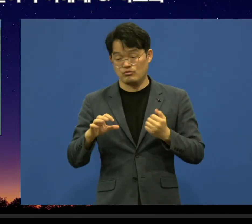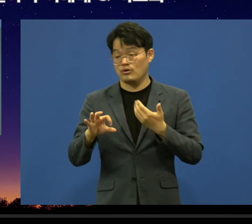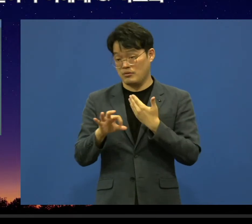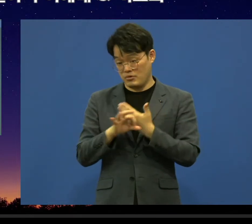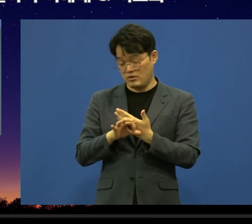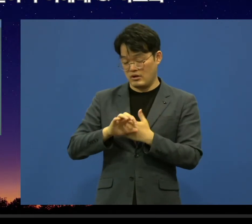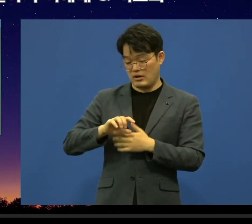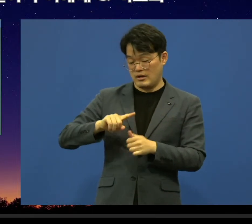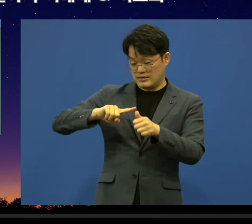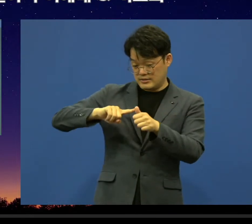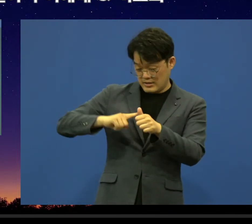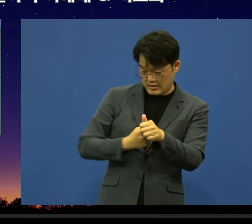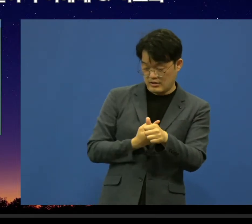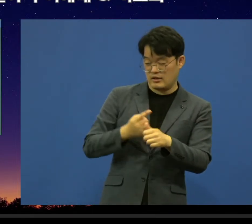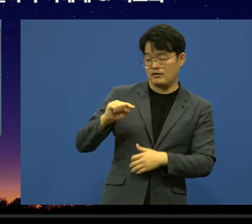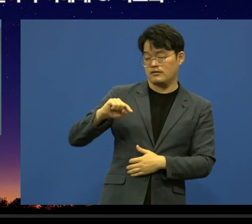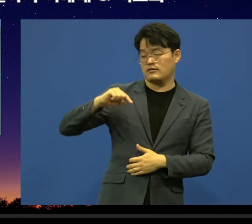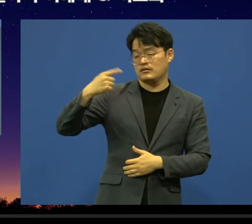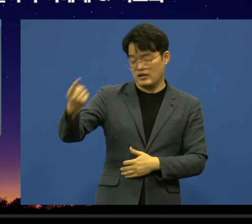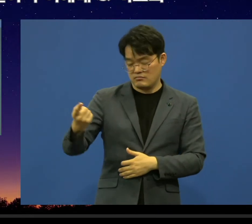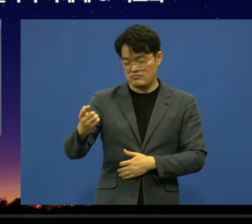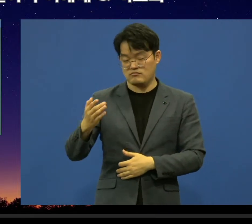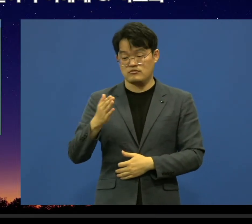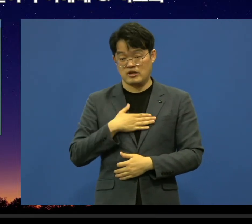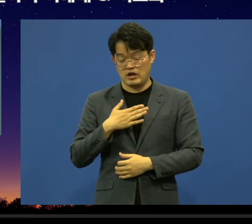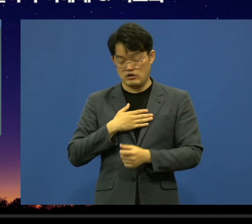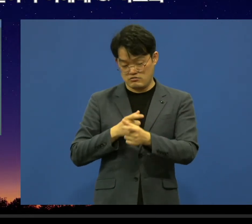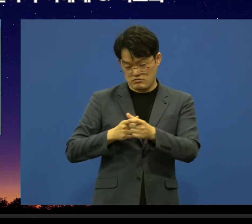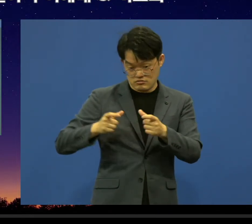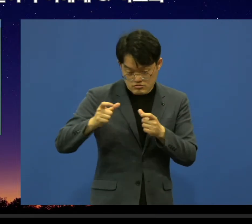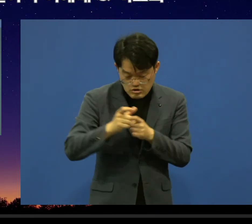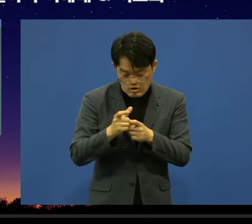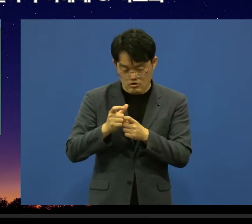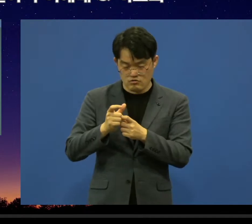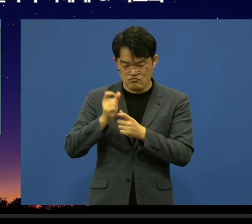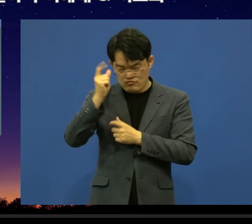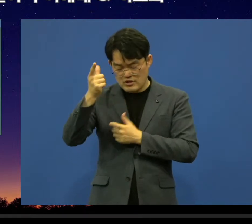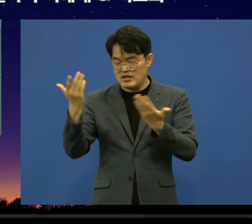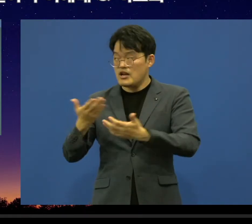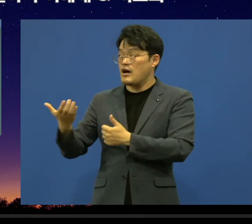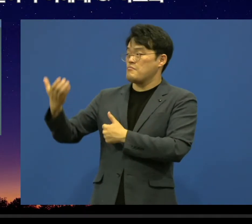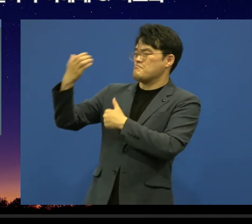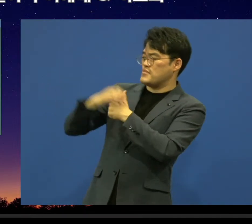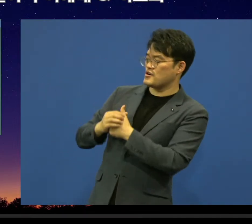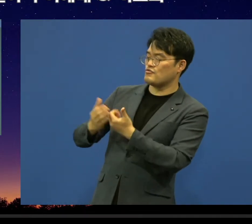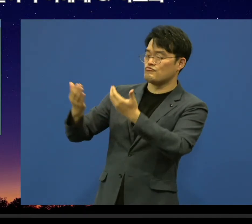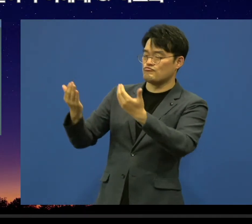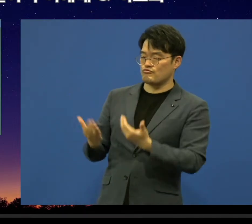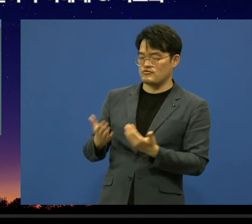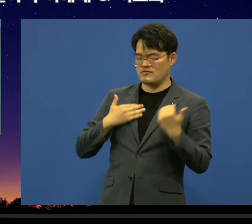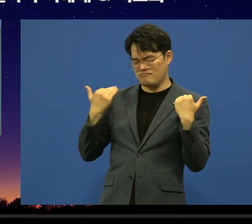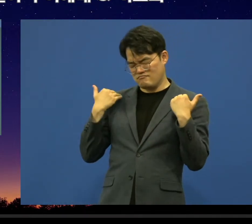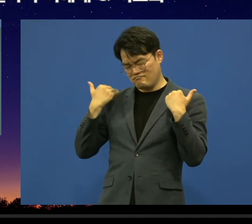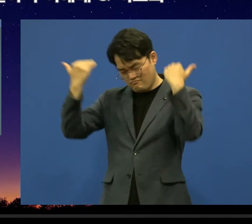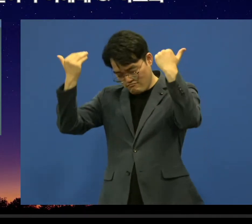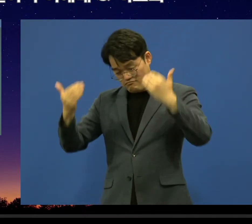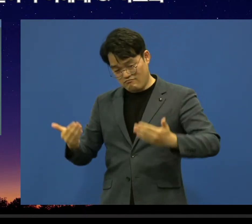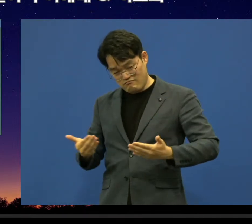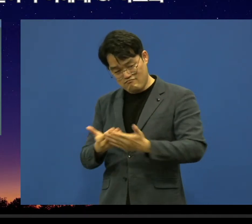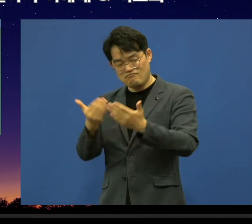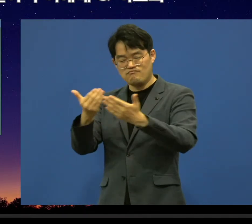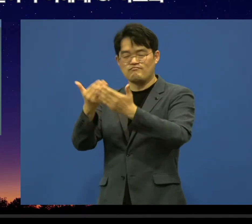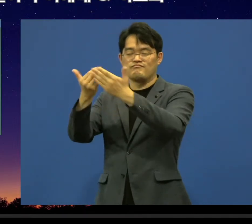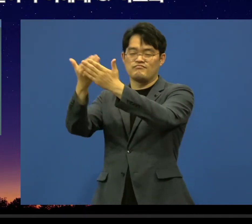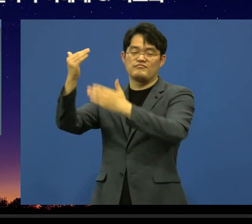다음 단계의 사람으로 내가 성숙해 있음을 발견하게 돼요. 오랜 길을 걷다 보면요, 새로운